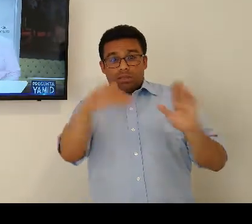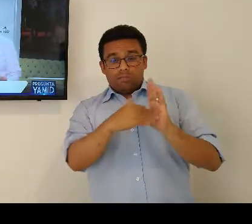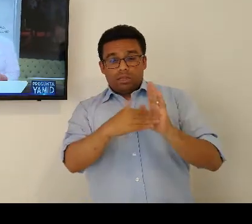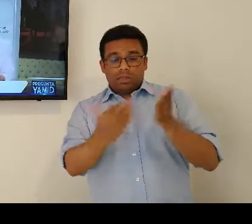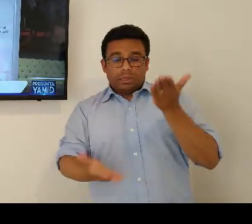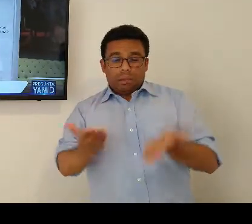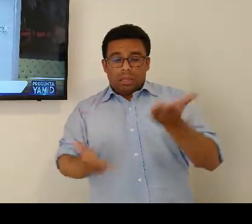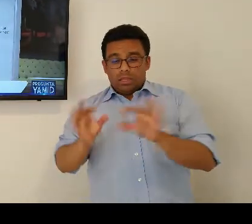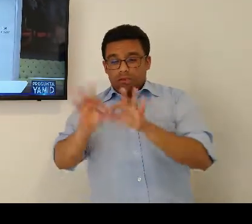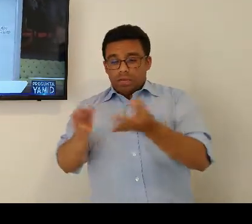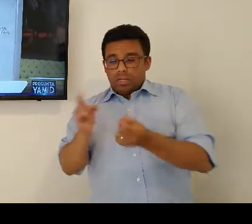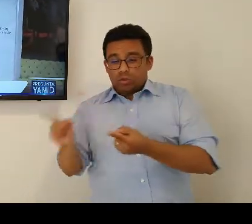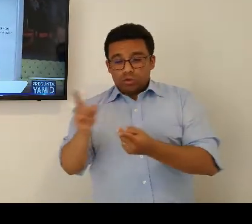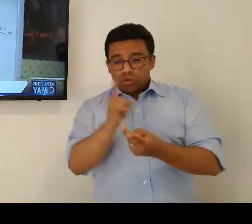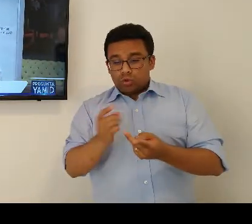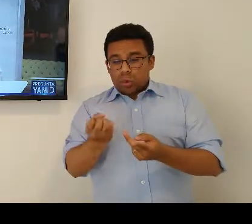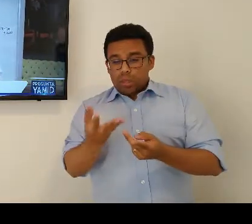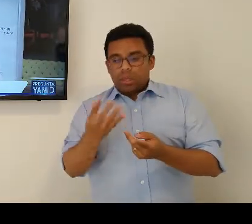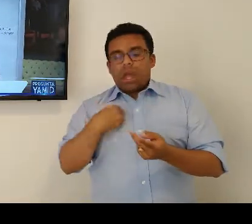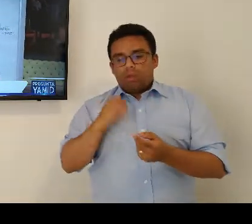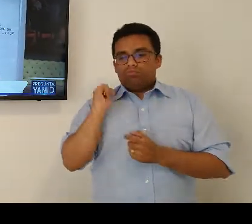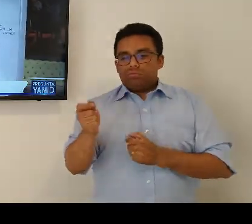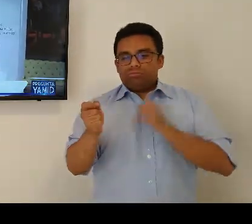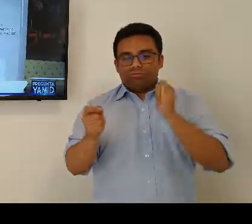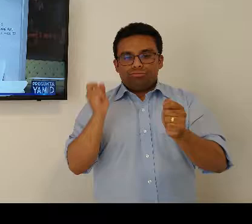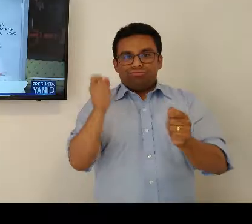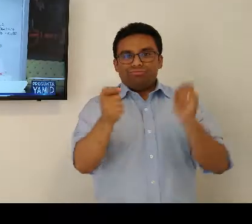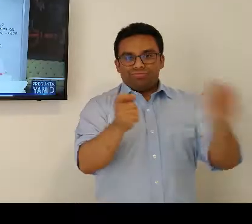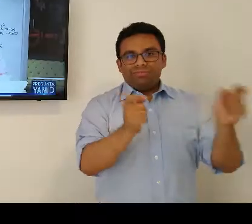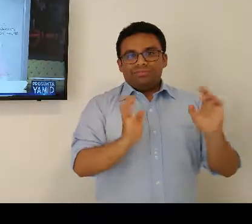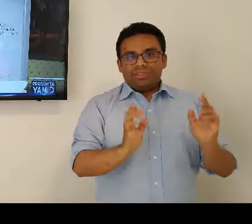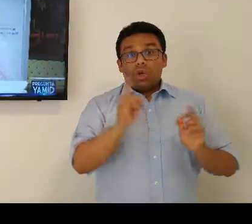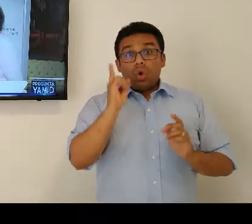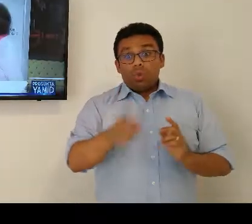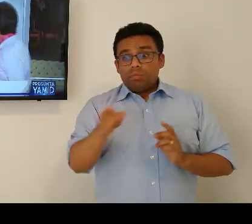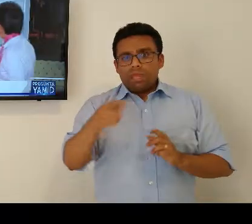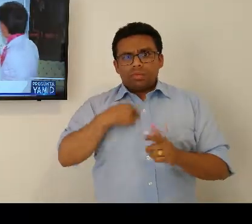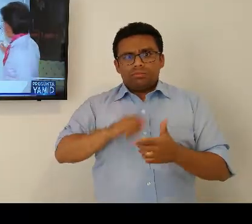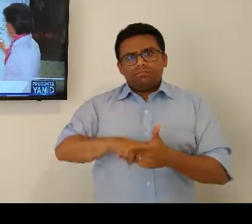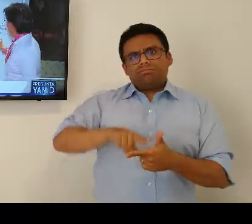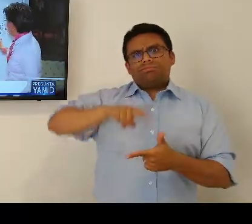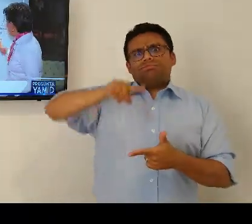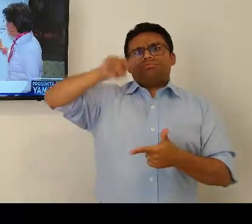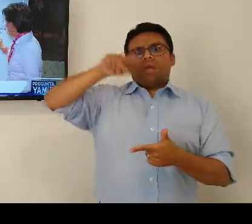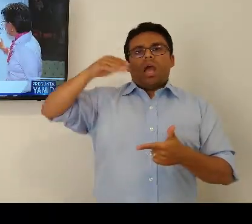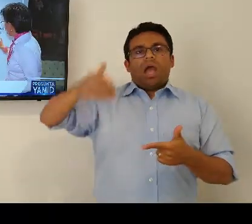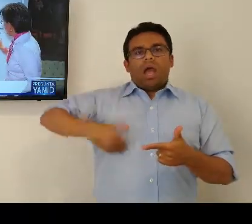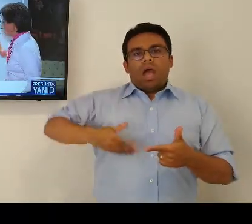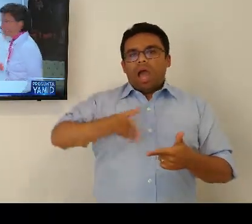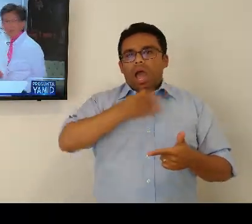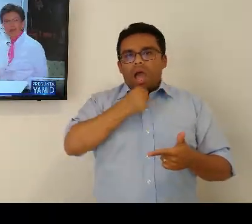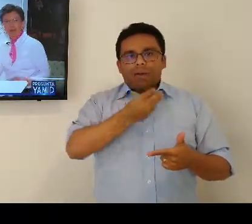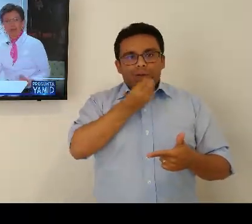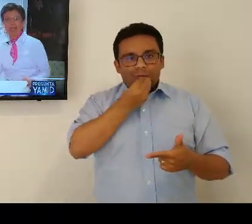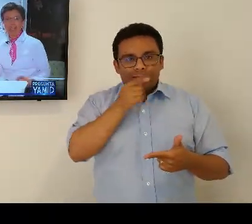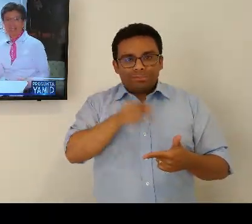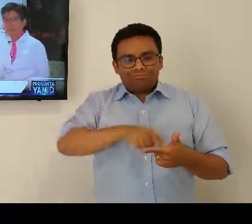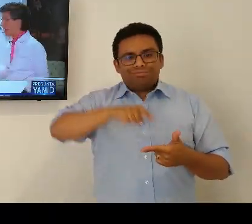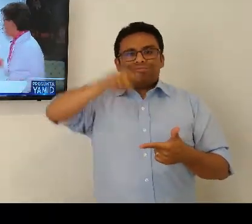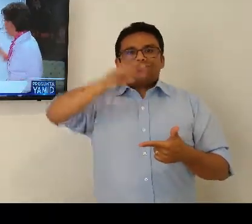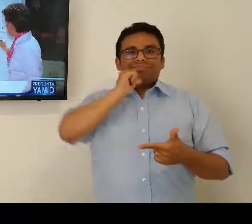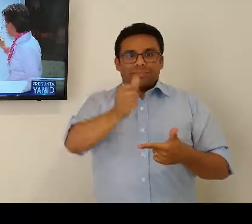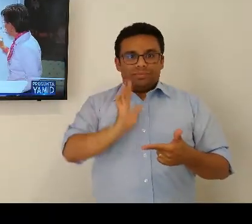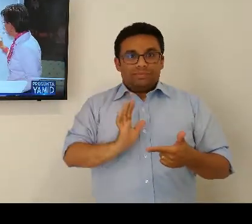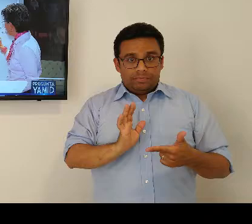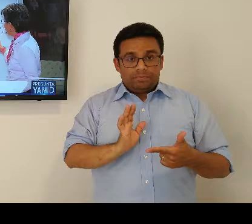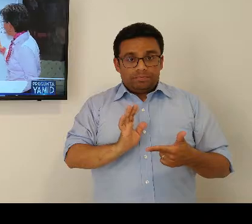del hogar, para que la gente tenga cómo sobrevivir, porque de lo contrario lo que se va a subir es el hambre. Ahora, lo que te digo que es el plan de salvamento para la